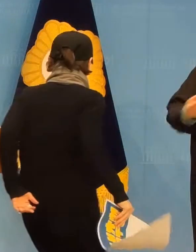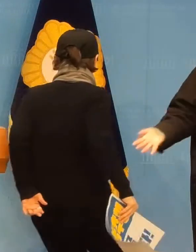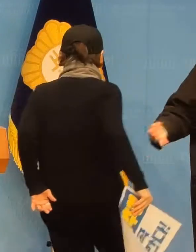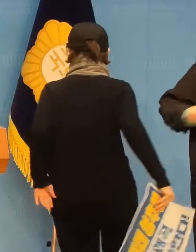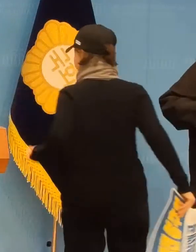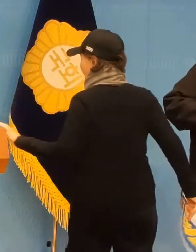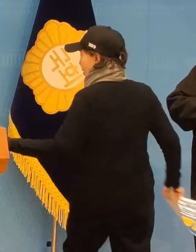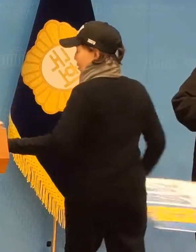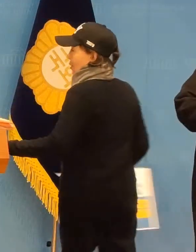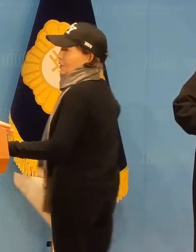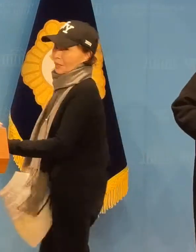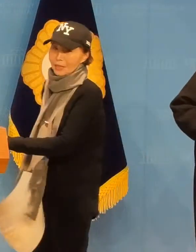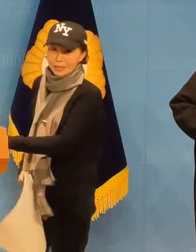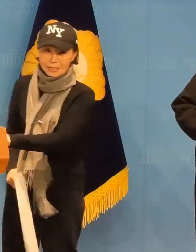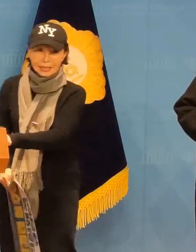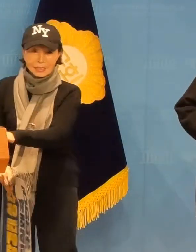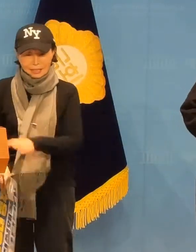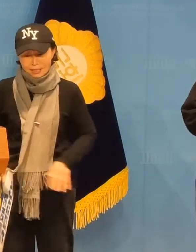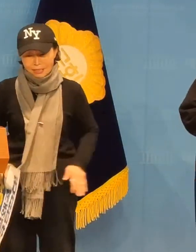괜찮아, 괜찮아.